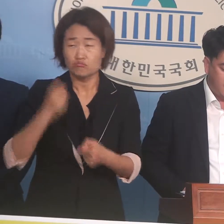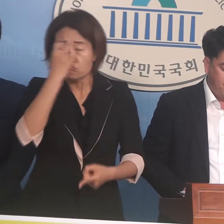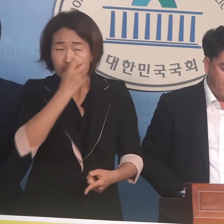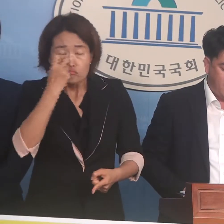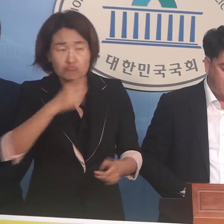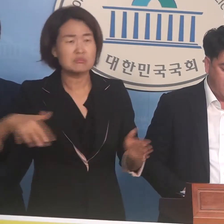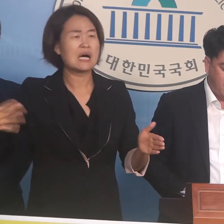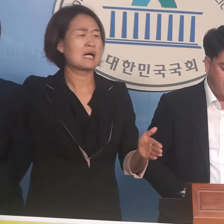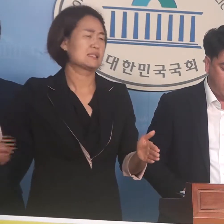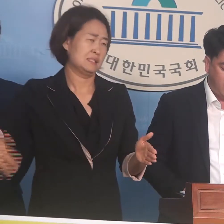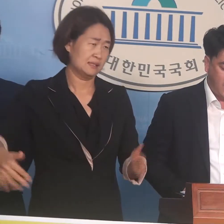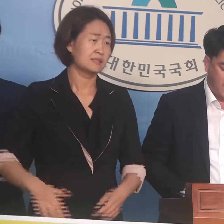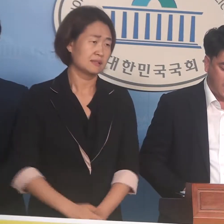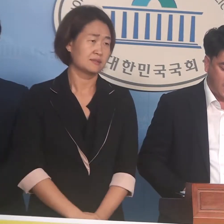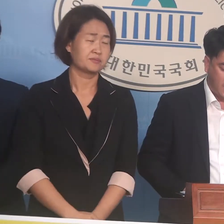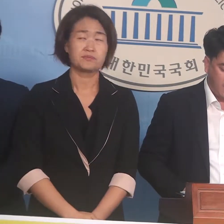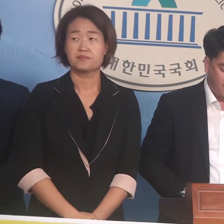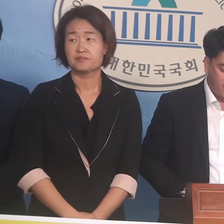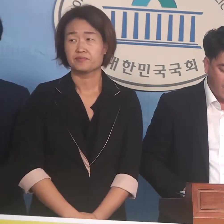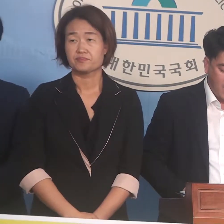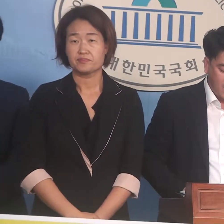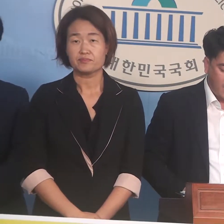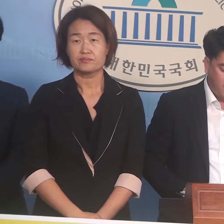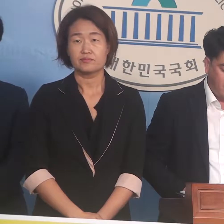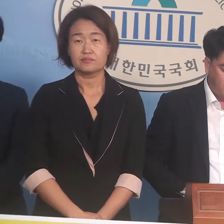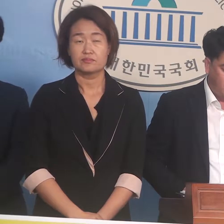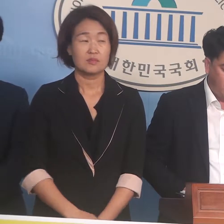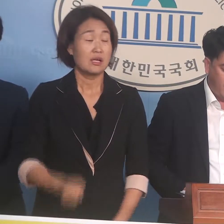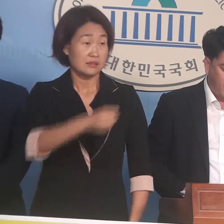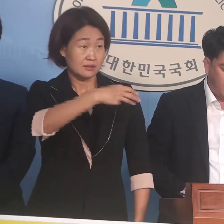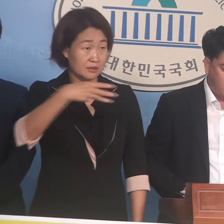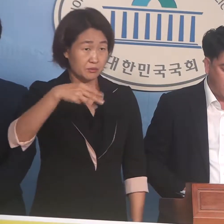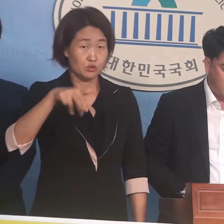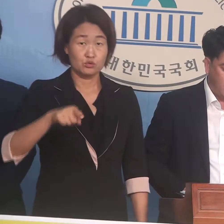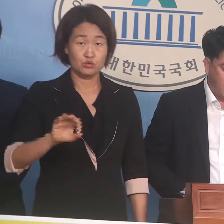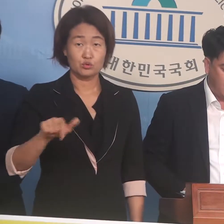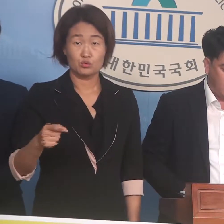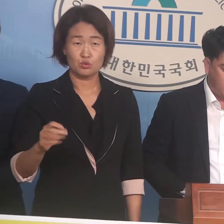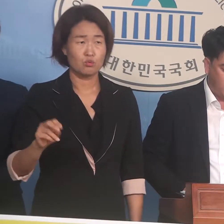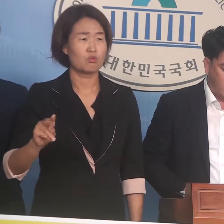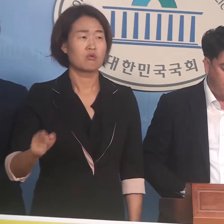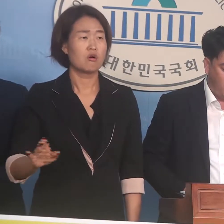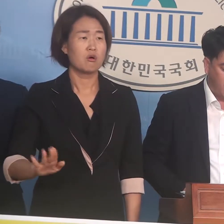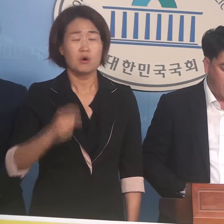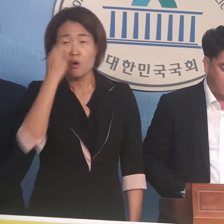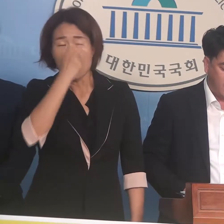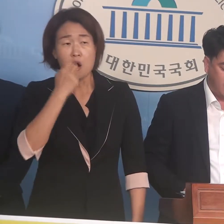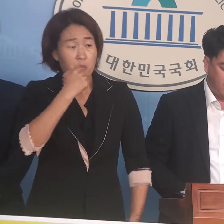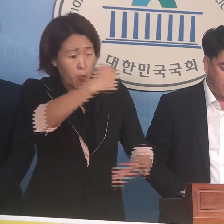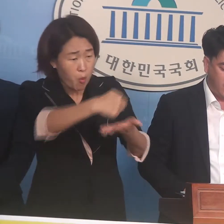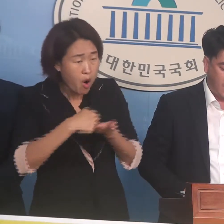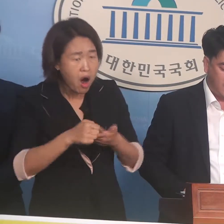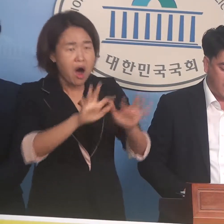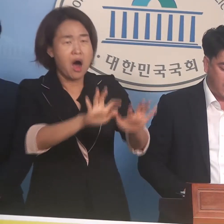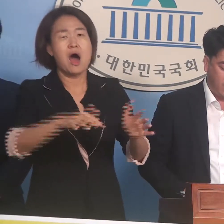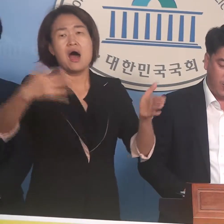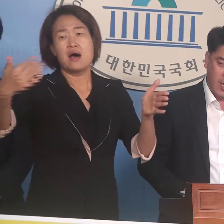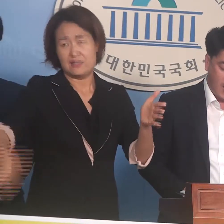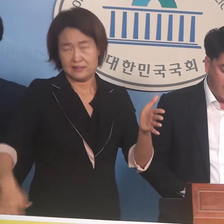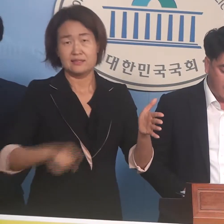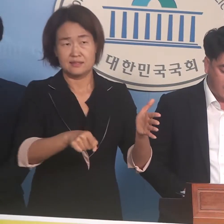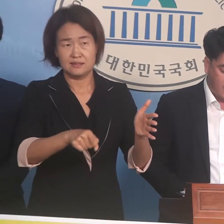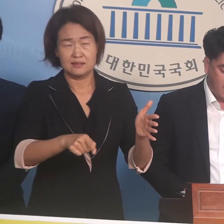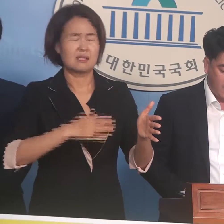아직 심판 일정이 지정되지 않았다. 삼성중공업에 대한 조사는 아직 조사 보고서가 작성되지 않은